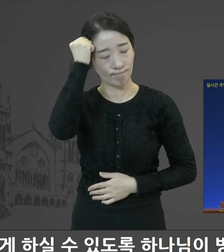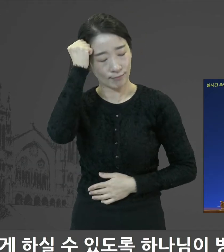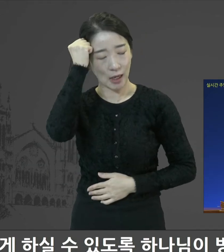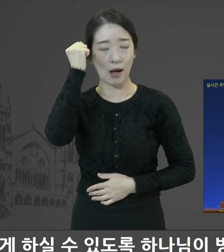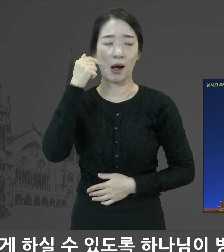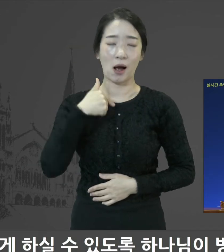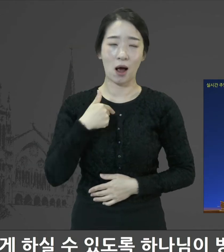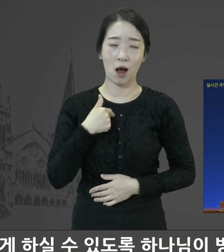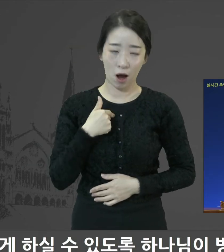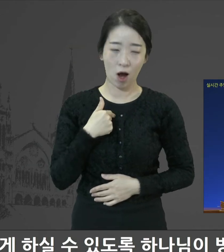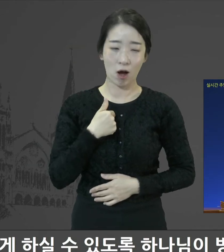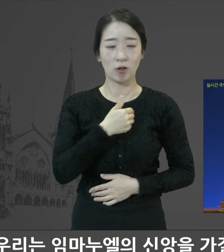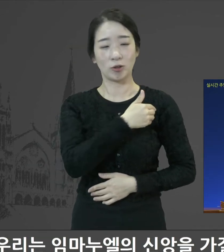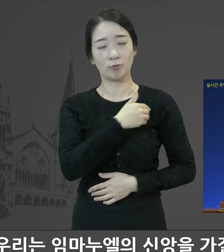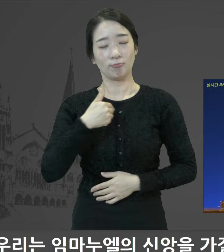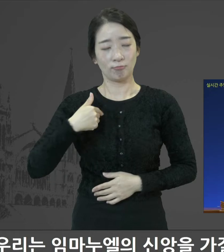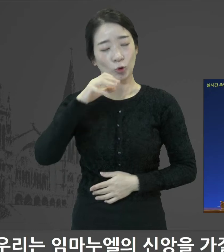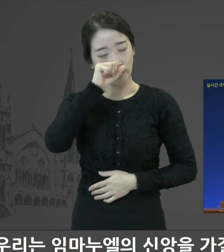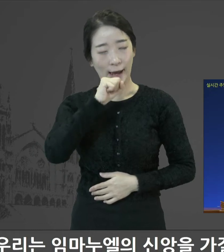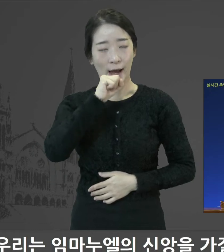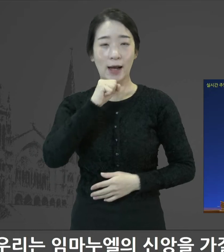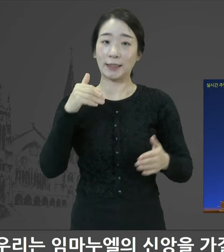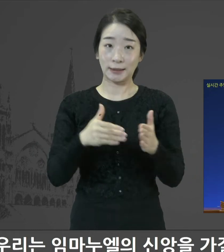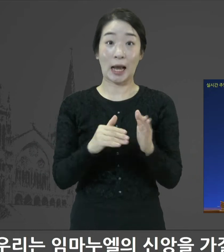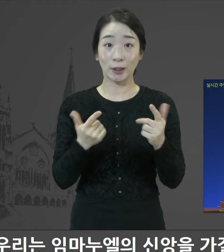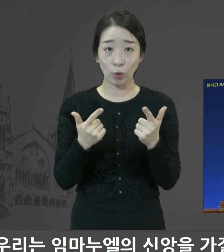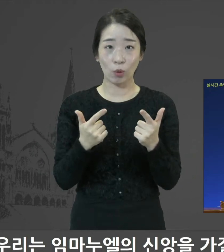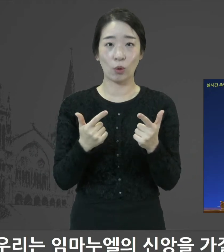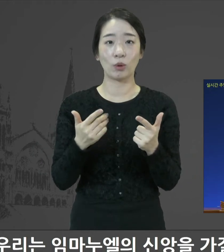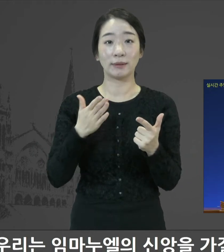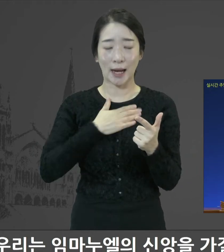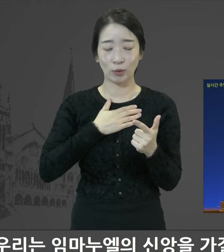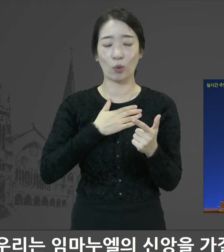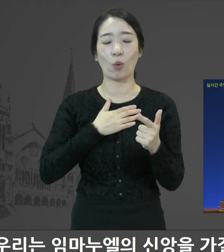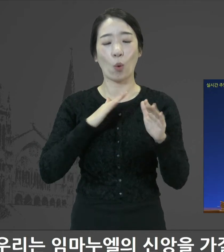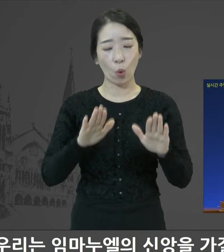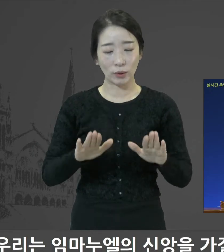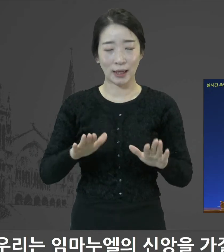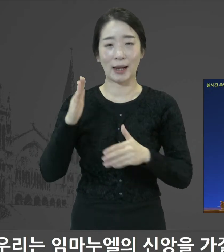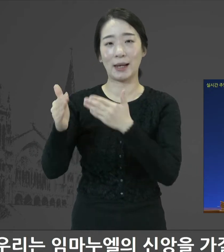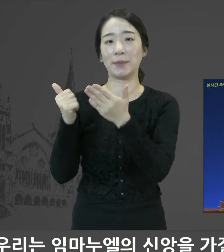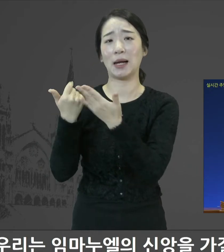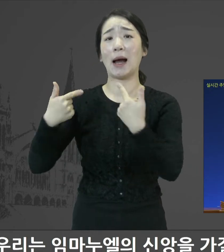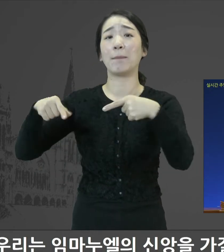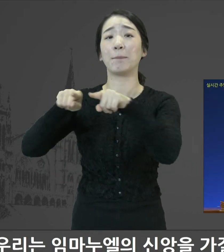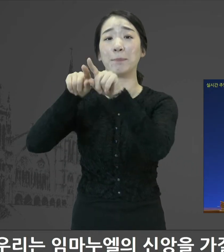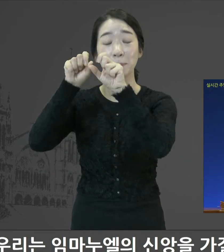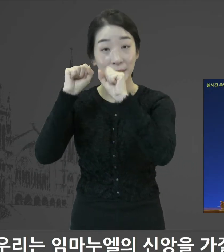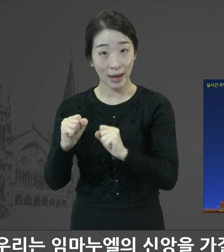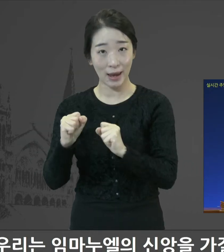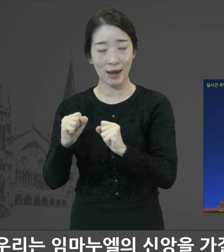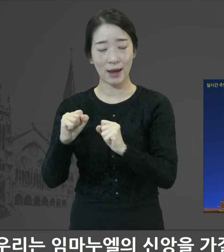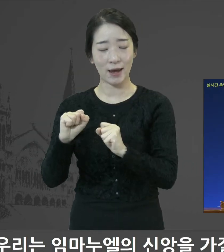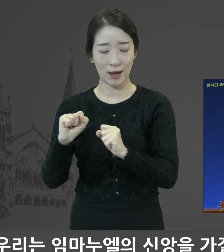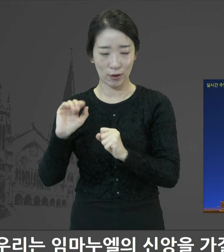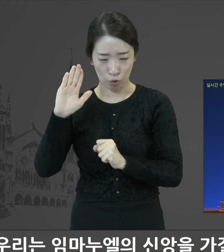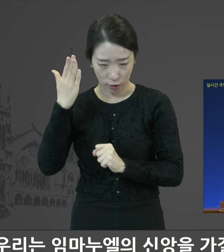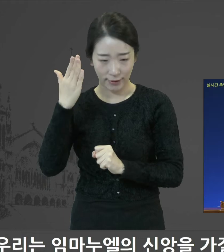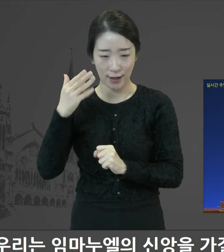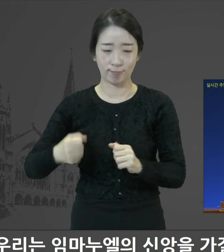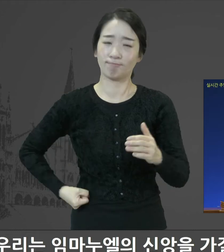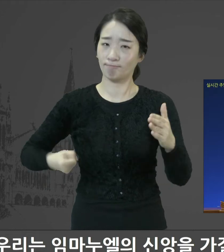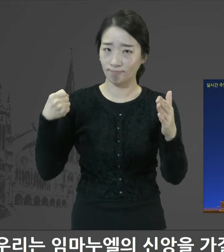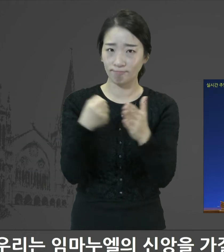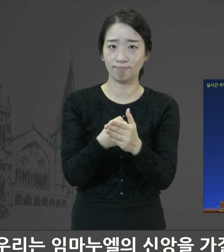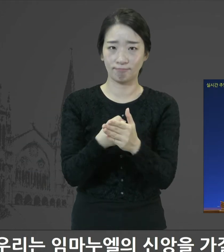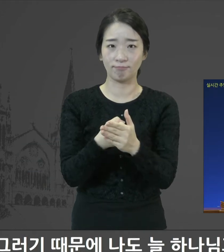이렇게 끝나시지 마시고요. 그렇기 때문에 나도 늘 하나님과 함께 해야 된다. 나도 늘 하나님과 동행해야